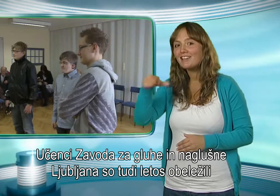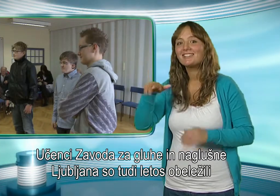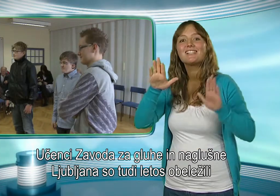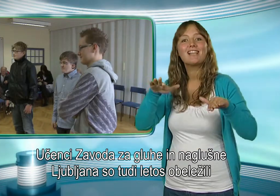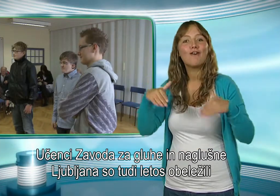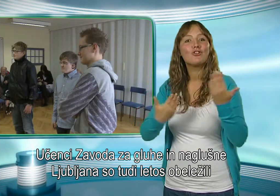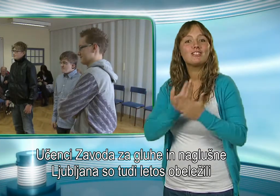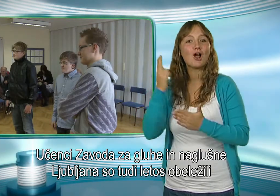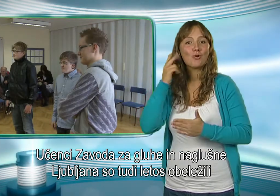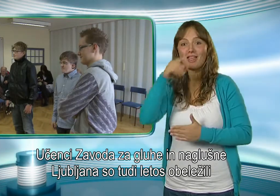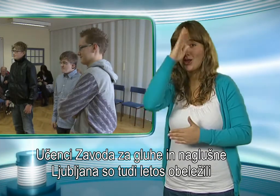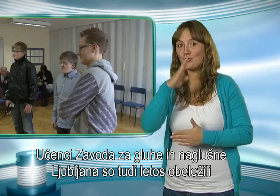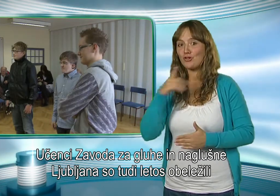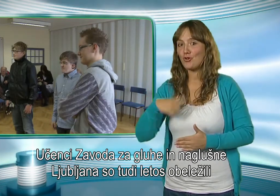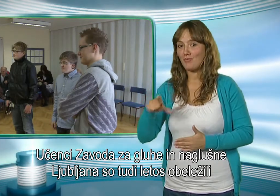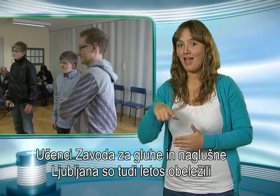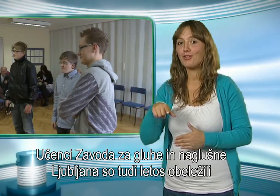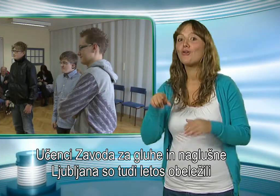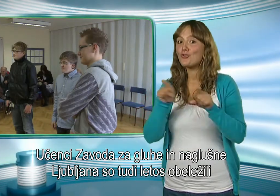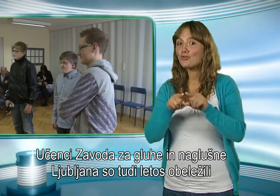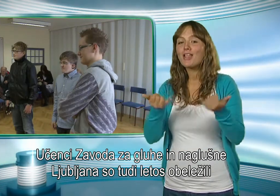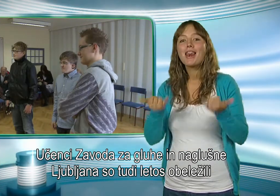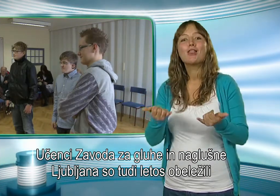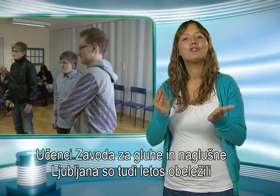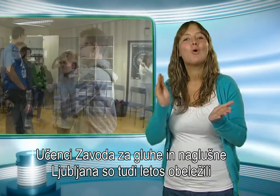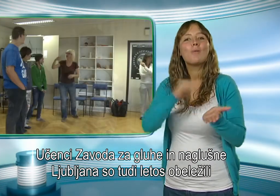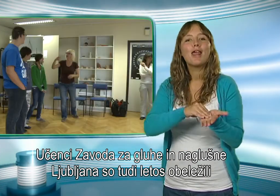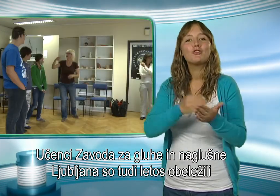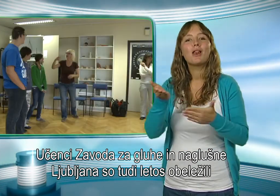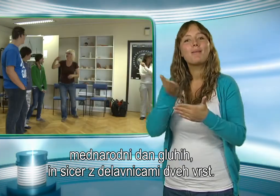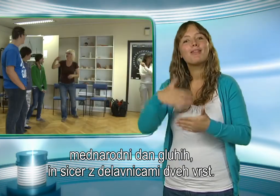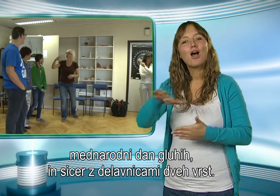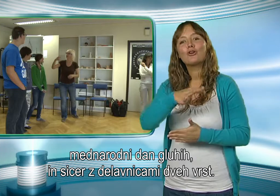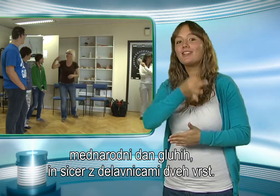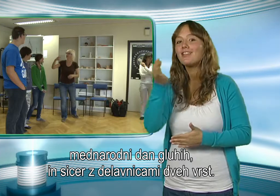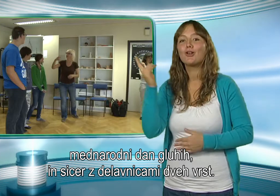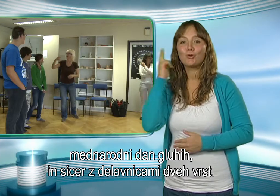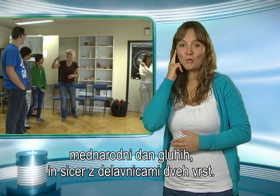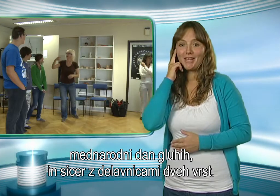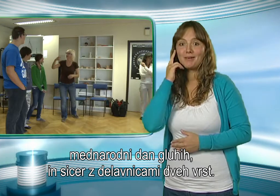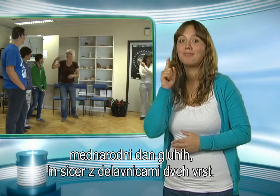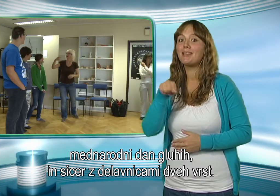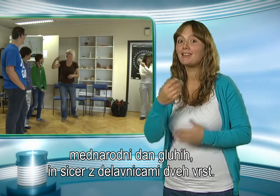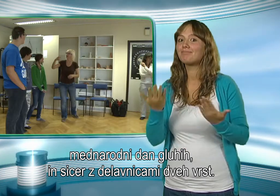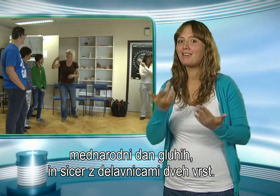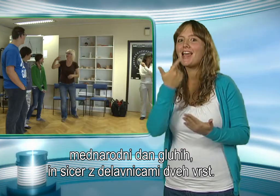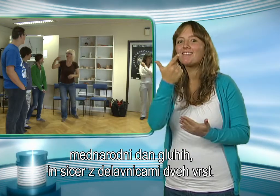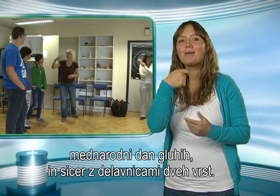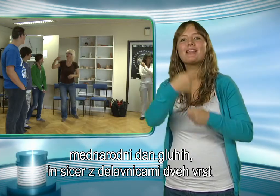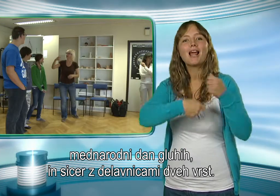Učenci Zavoda za gluhe in naglušne Ljubljano so tudi letos obeležili Mednarodni dan gluhih, in sicer z delavnicami